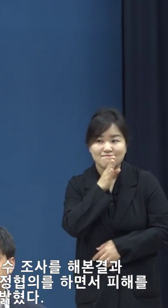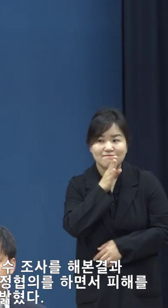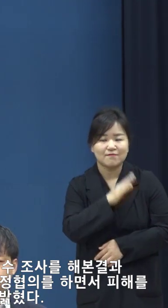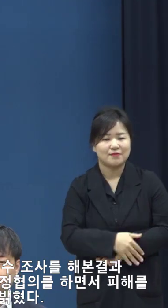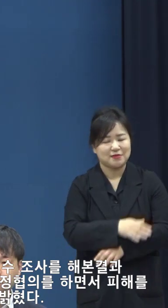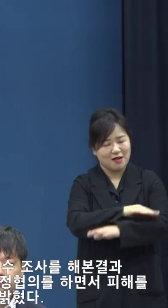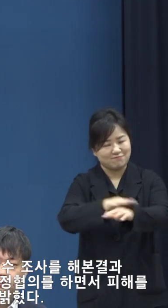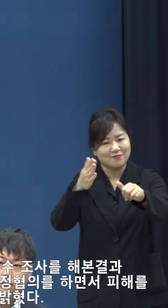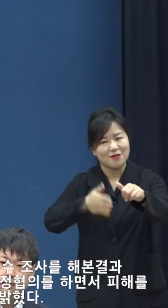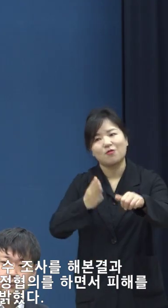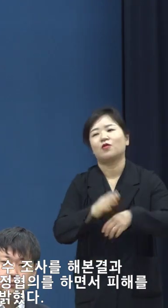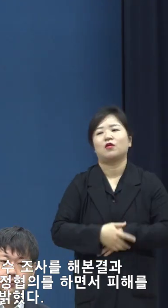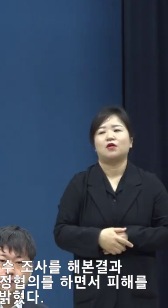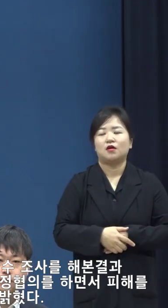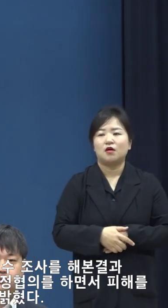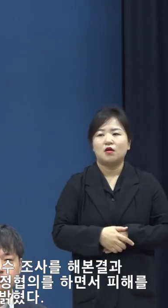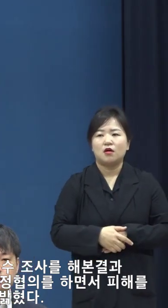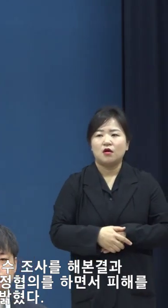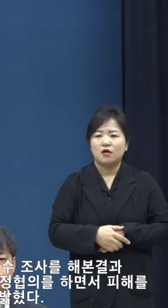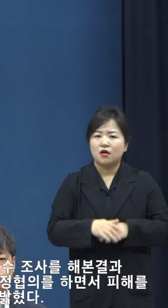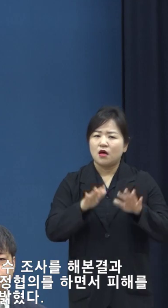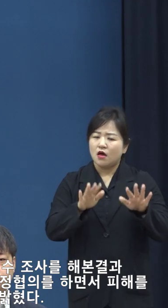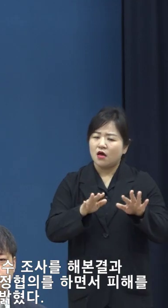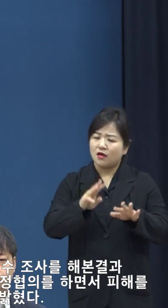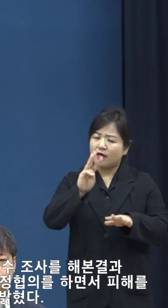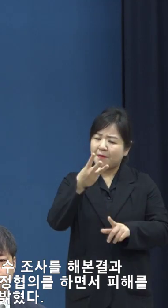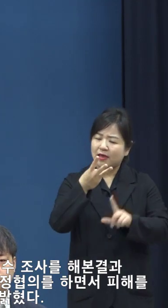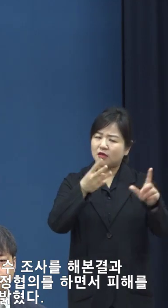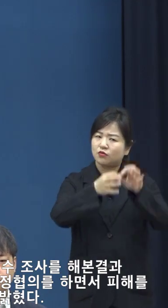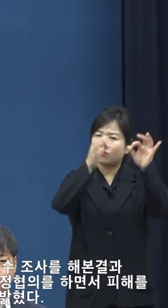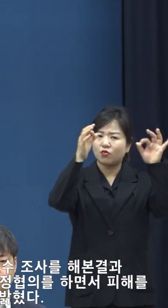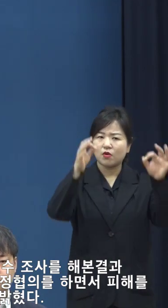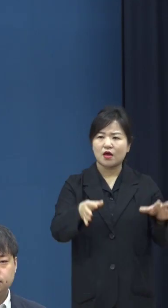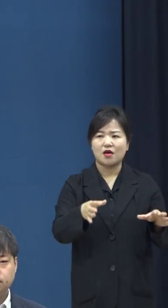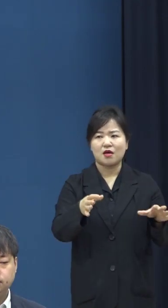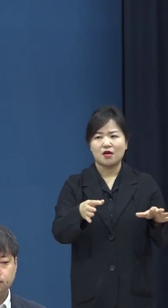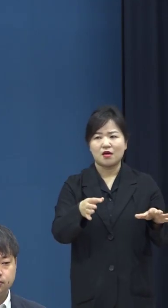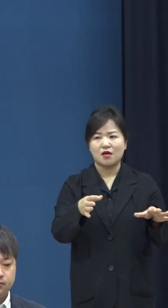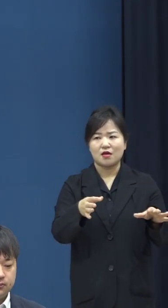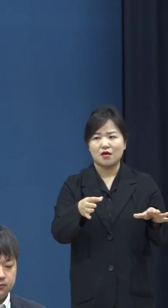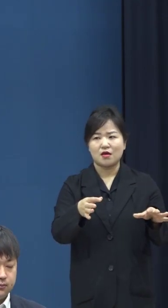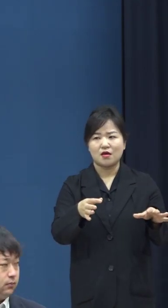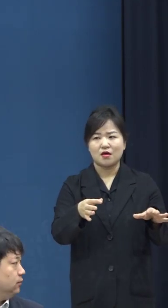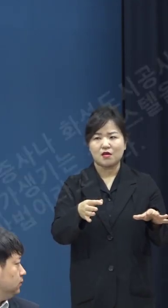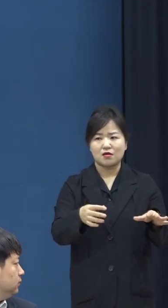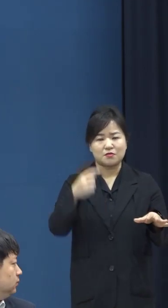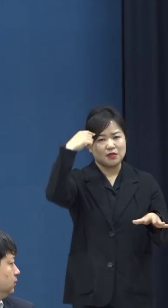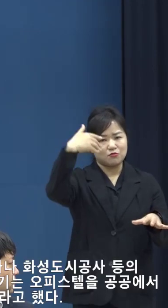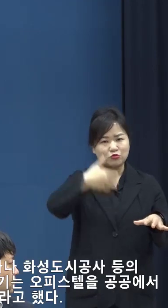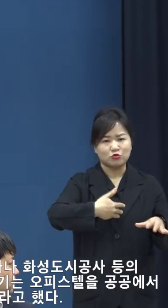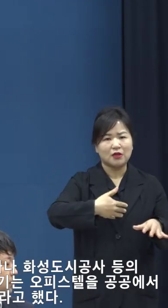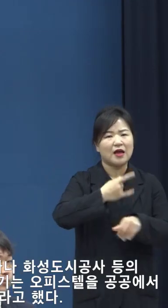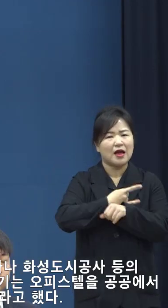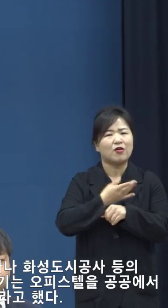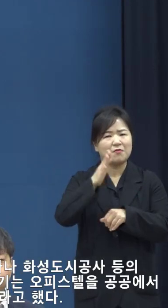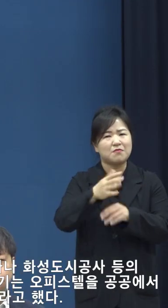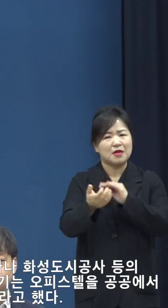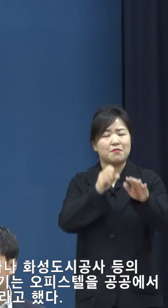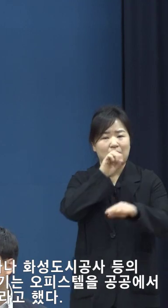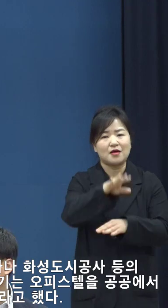잘 부탁드리고 제가 한 300일 동안 질문도 있다 하실 것 같은데 미리 좀 말씀을 드릴게요.